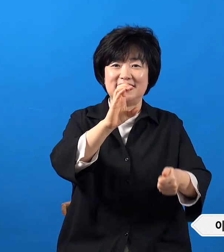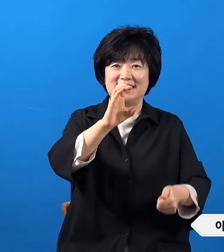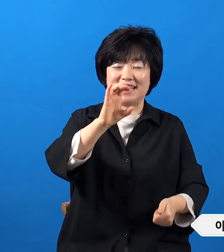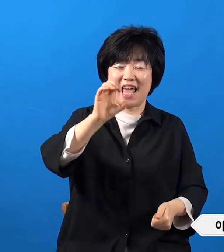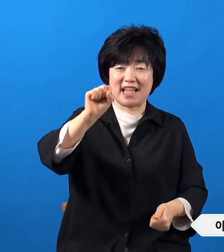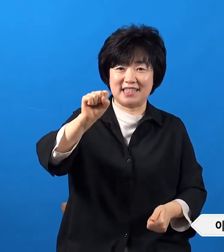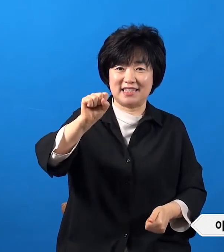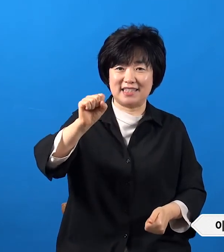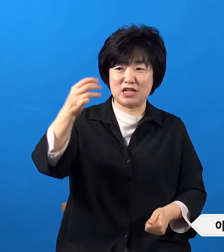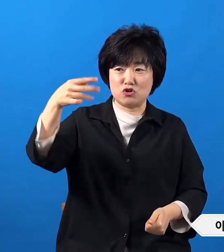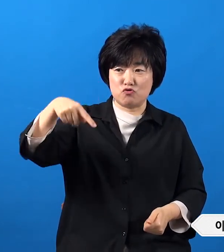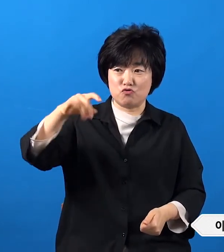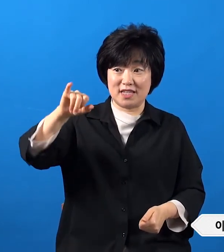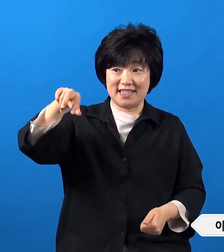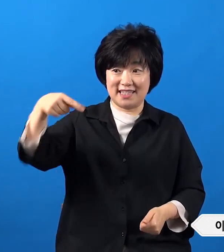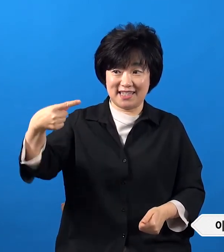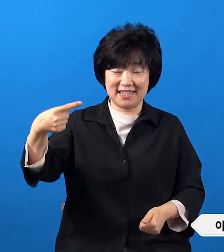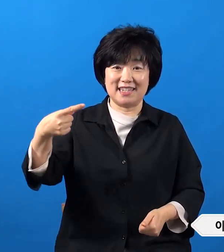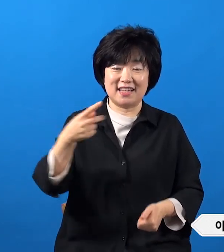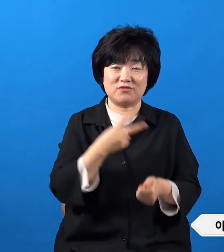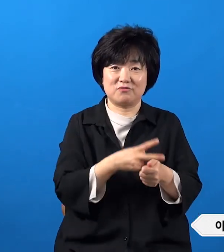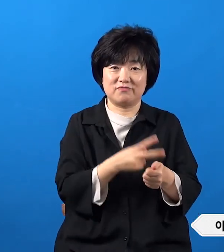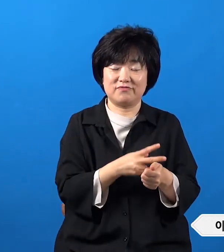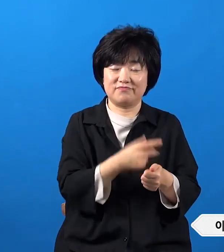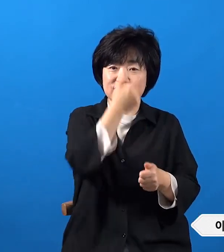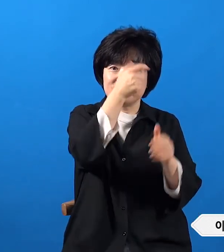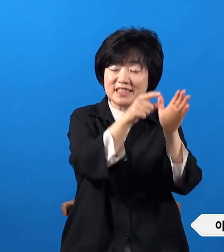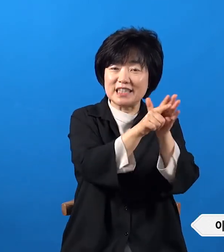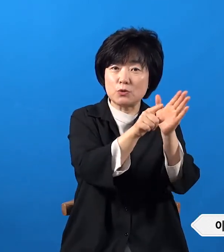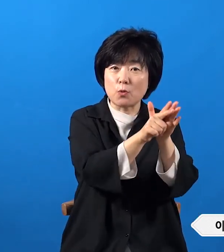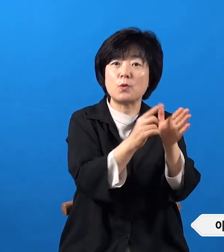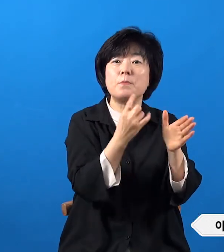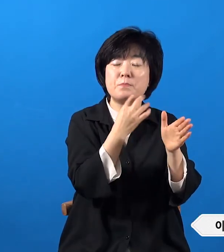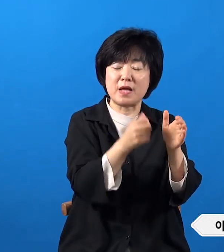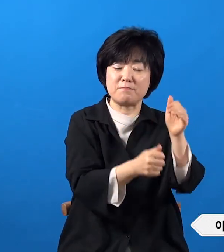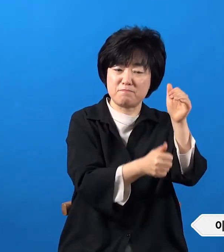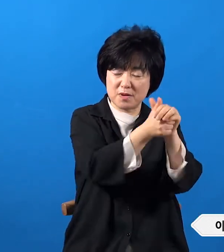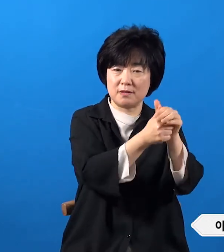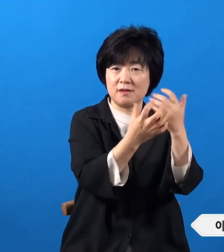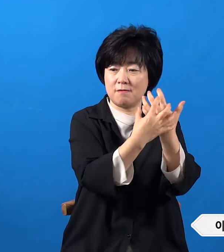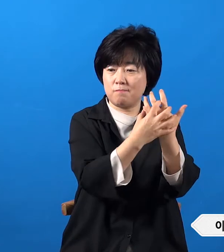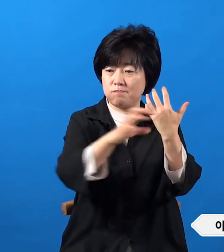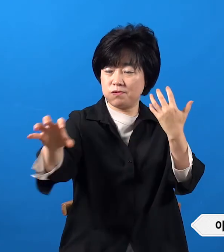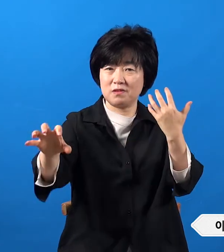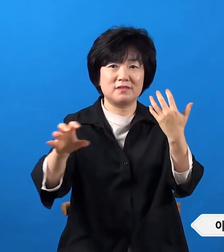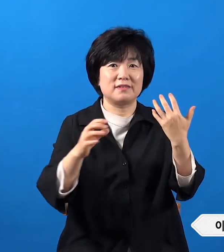유일한 독특성, 어떤 종교도 카피하지 못하는 것, 그것은 바로 은혜,